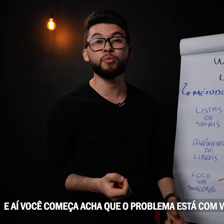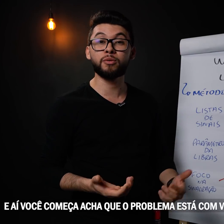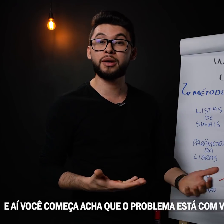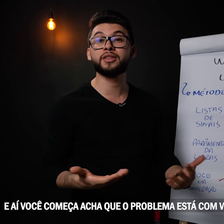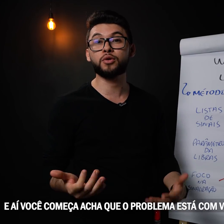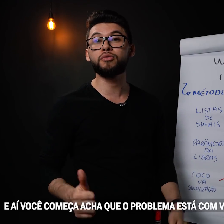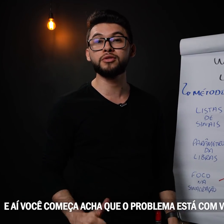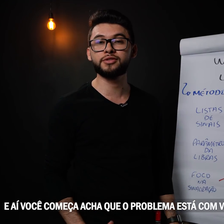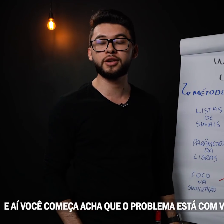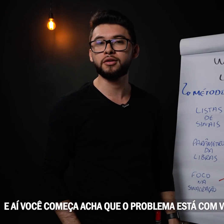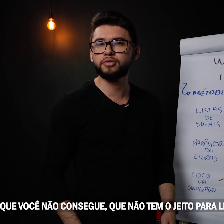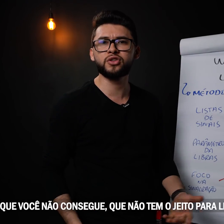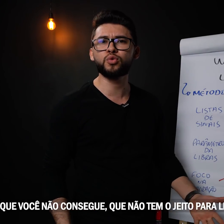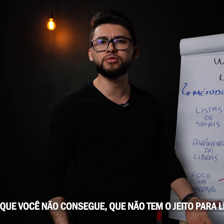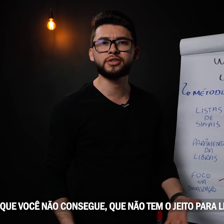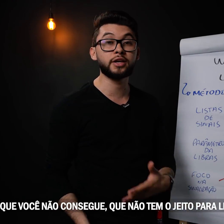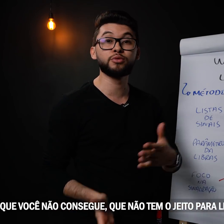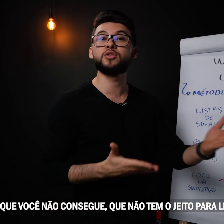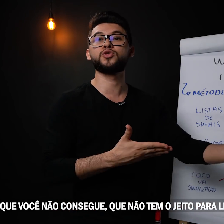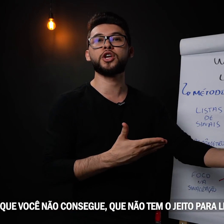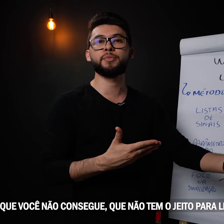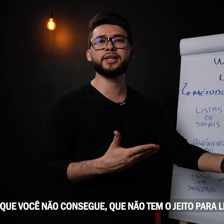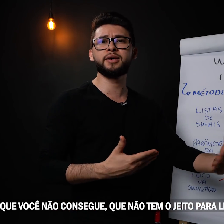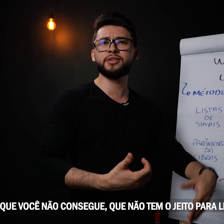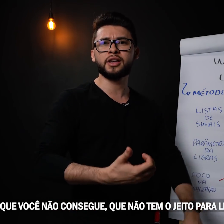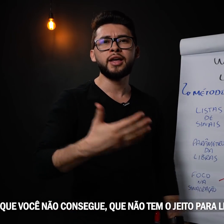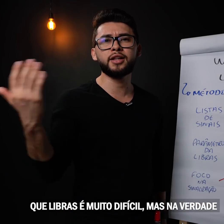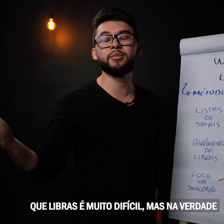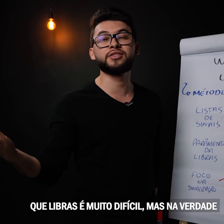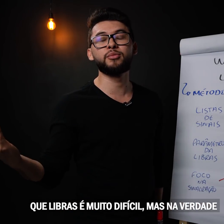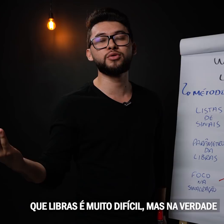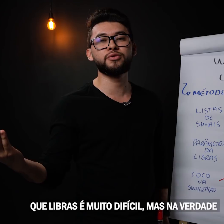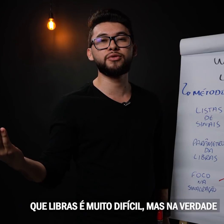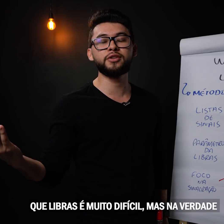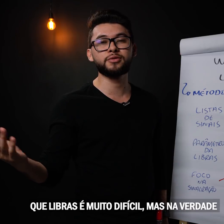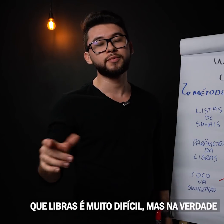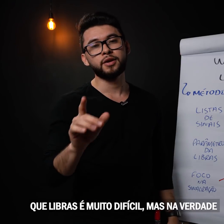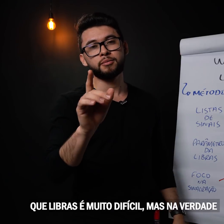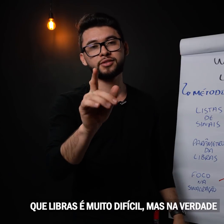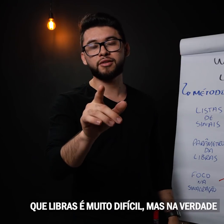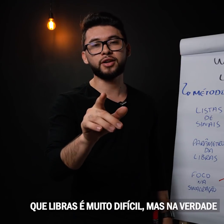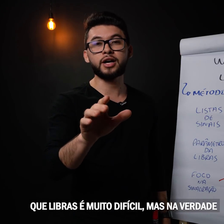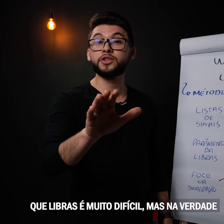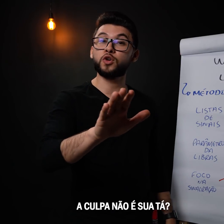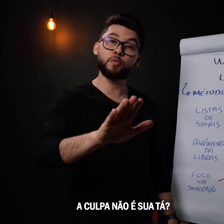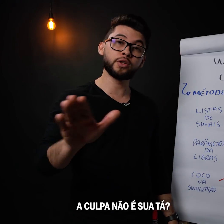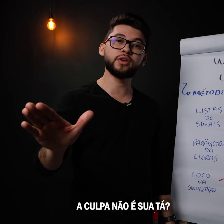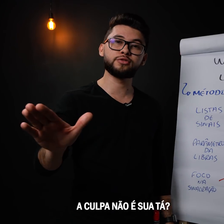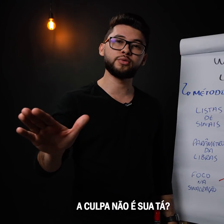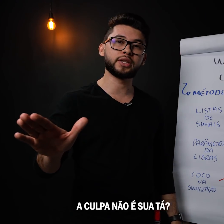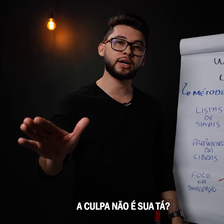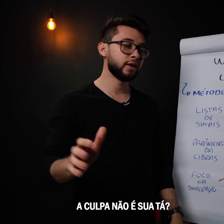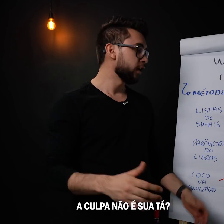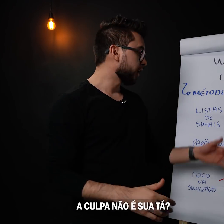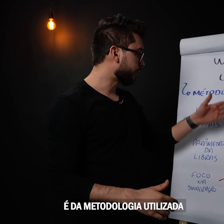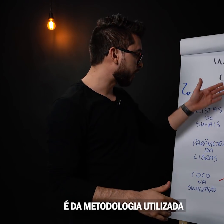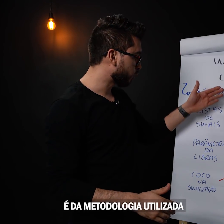problema está com você. Você não consegue, não tem um jeito para Libras, que Libras é muito difícil. Mas na verdade, a culpa não é sua, tá? É da